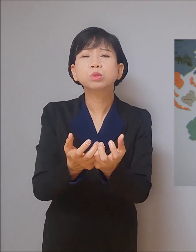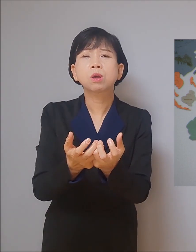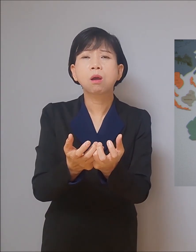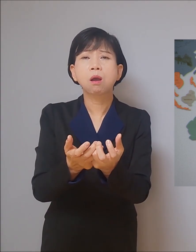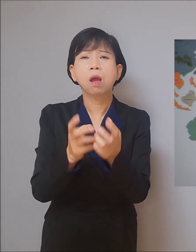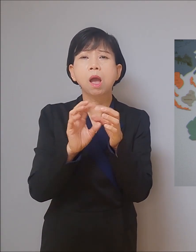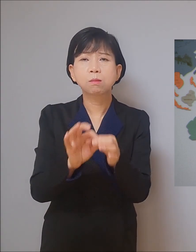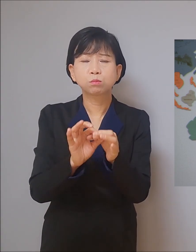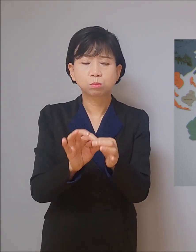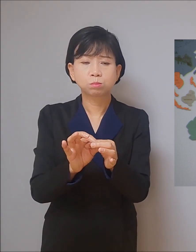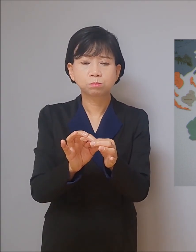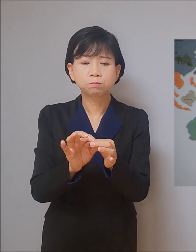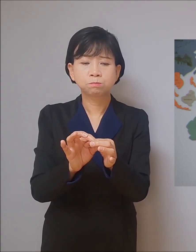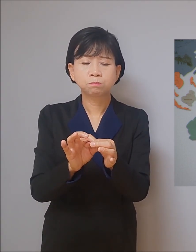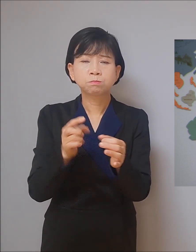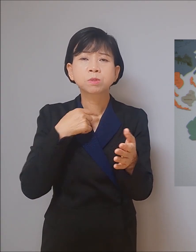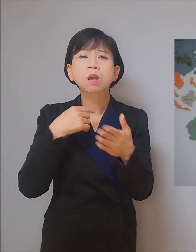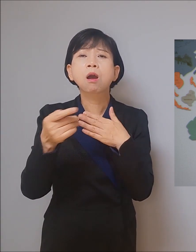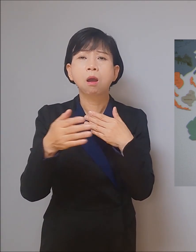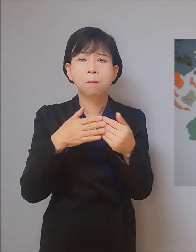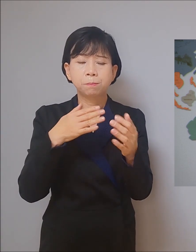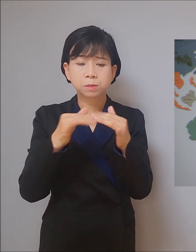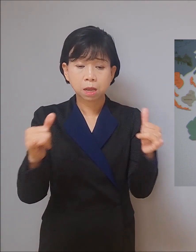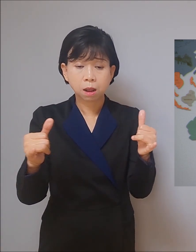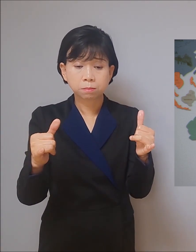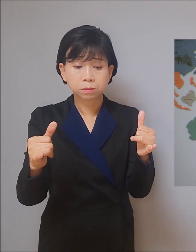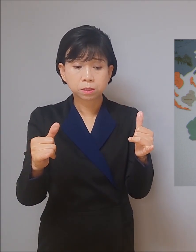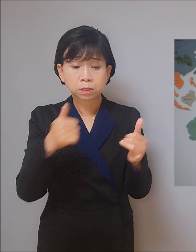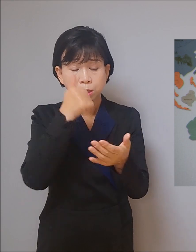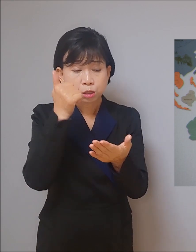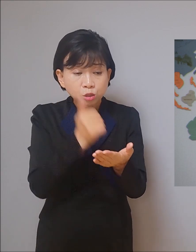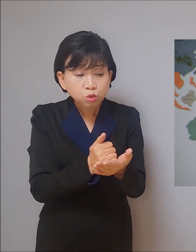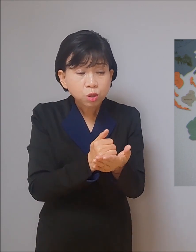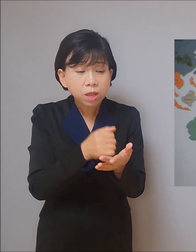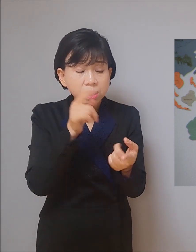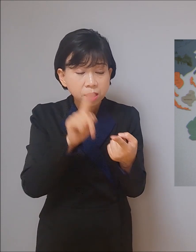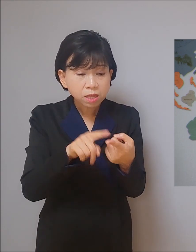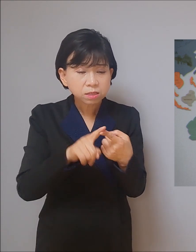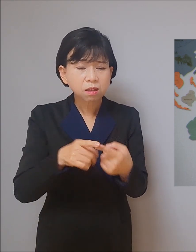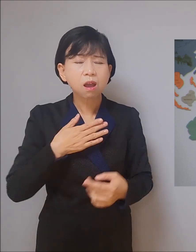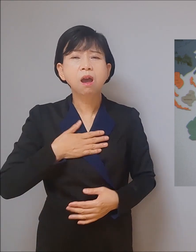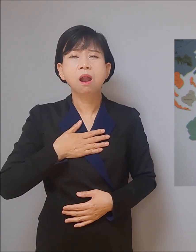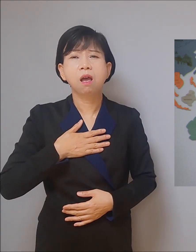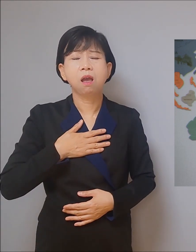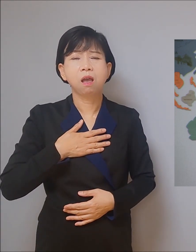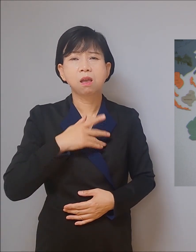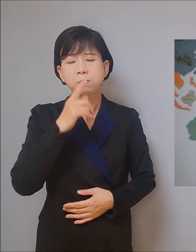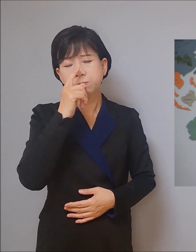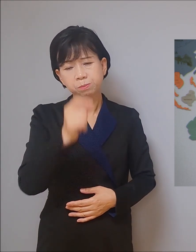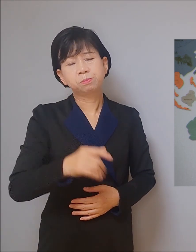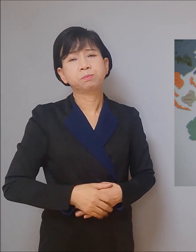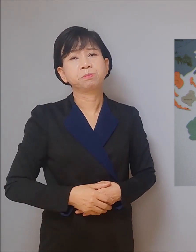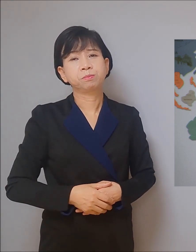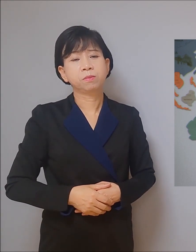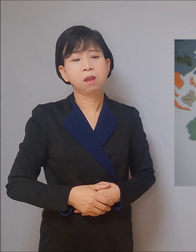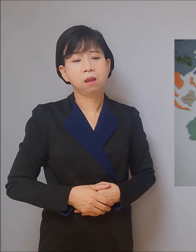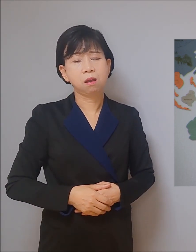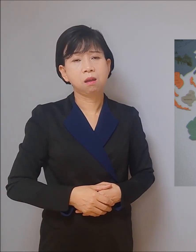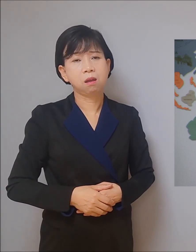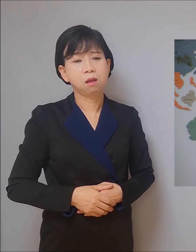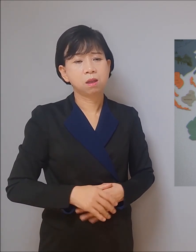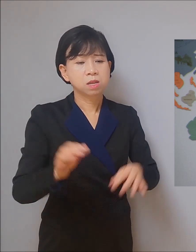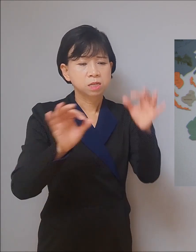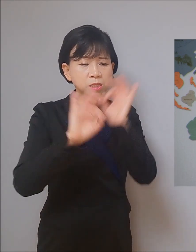긍휼의 풍성하신 하나님을 경험한 이 사람은 죄가 무엇인지 안다는 거죠. 때로는 똑같은 실수,